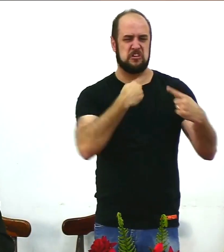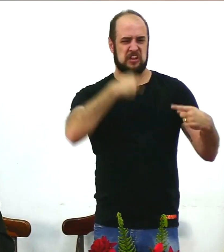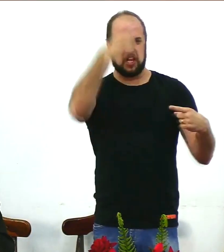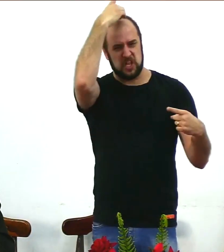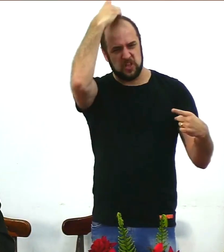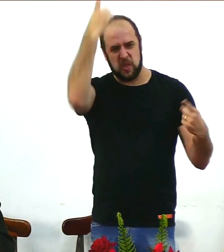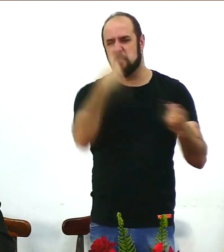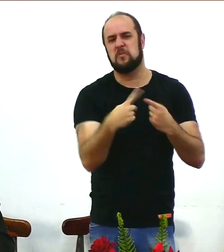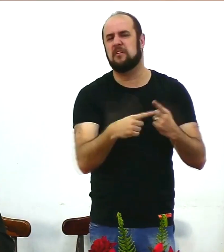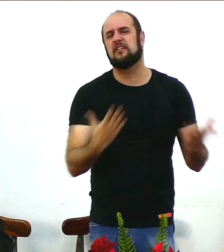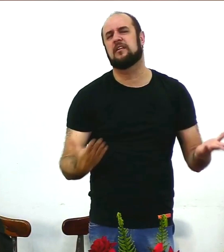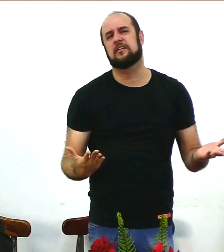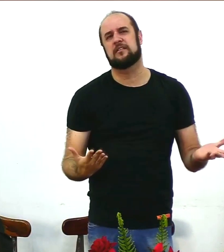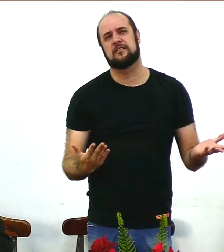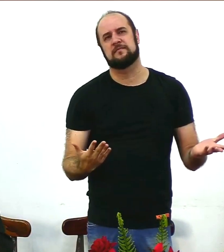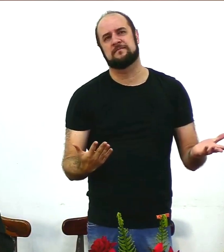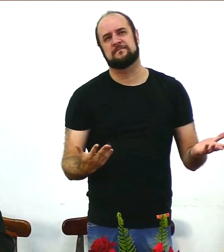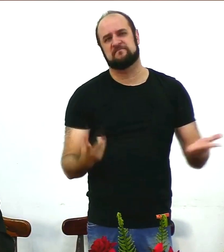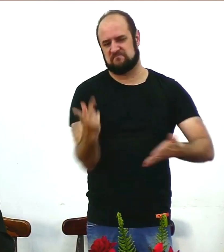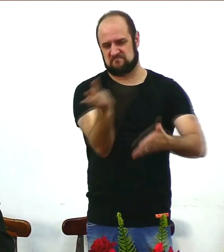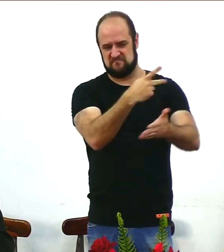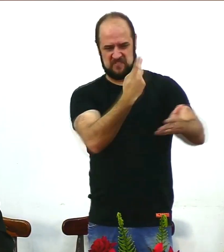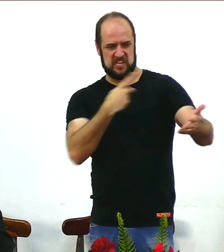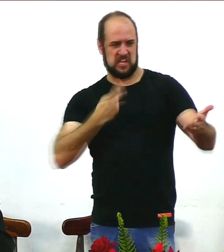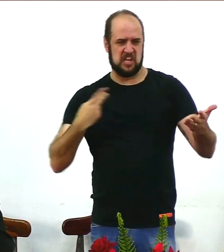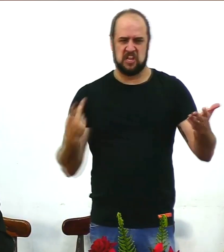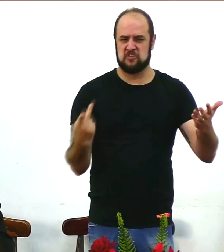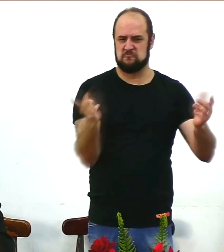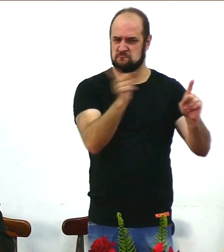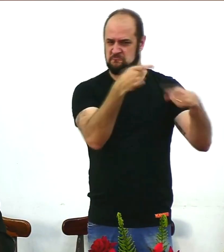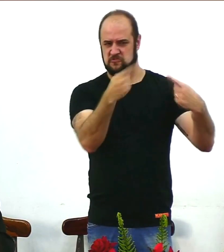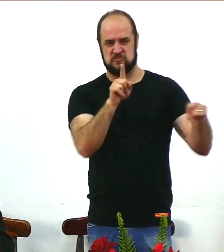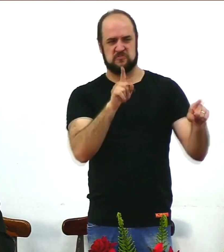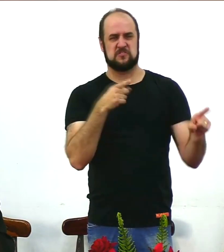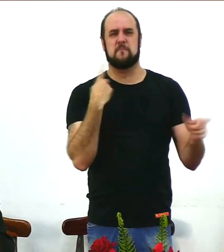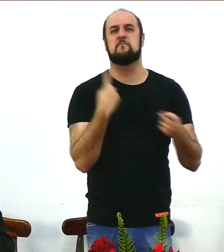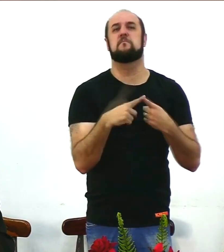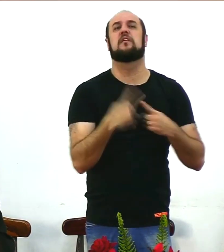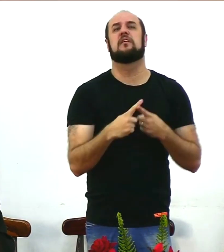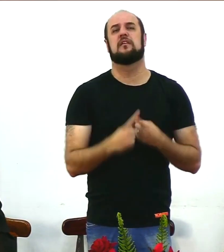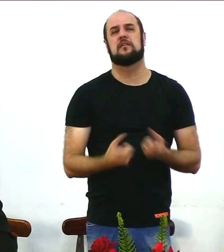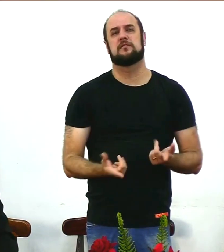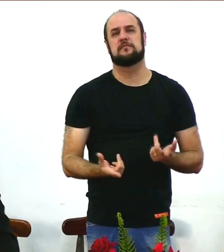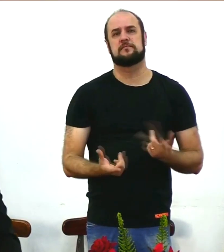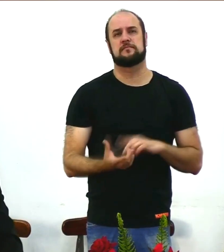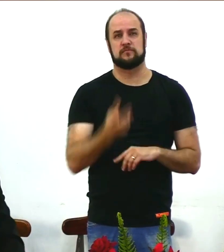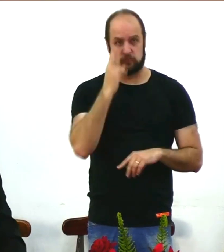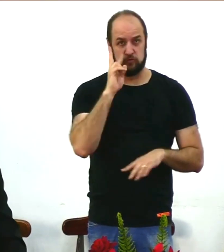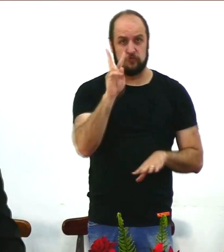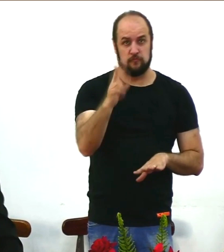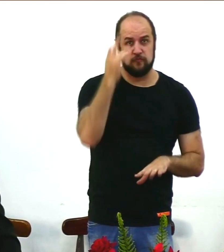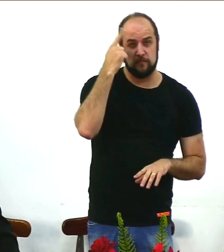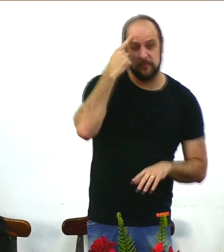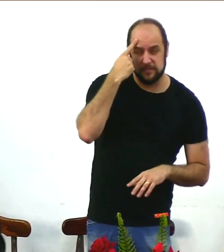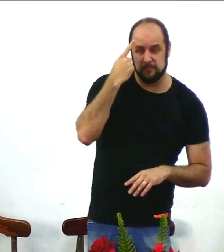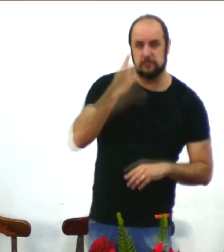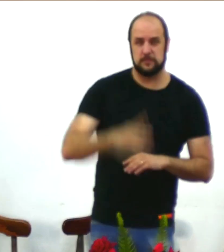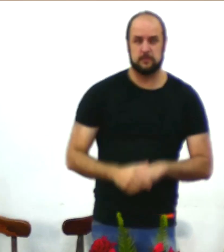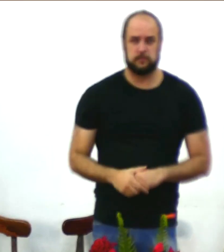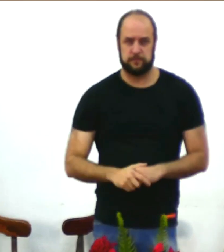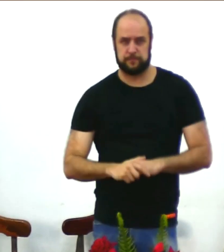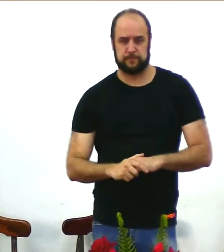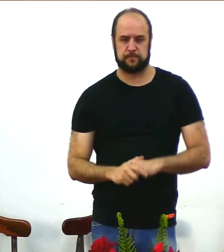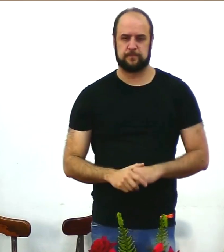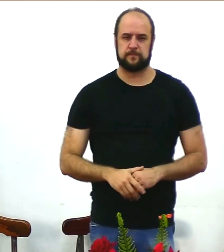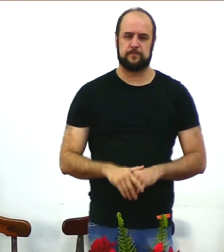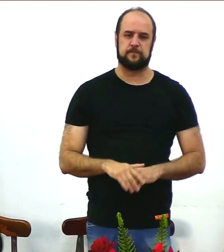mas agora o salmista vai dizer que se não for para adorar ao Senhor, ele não